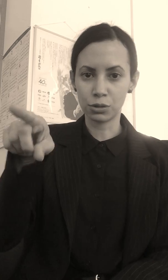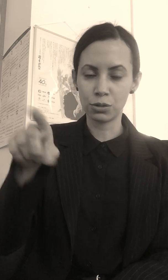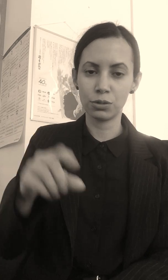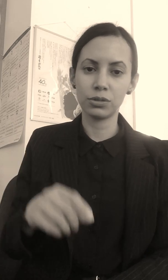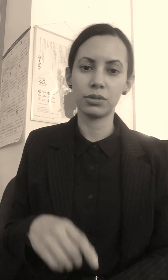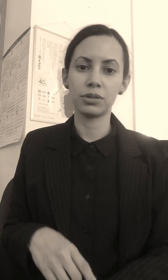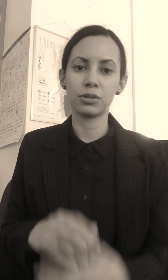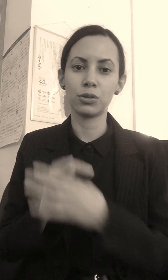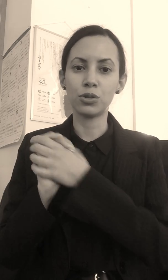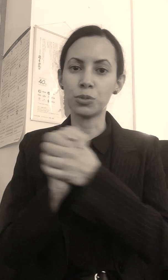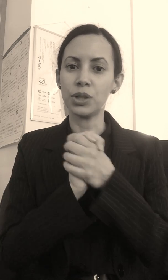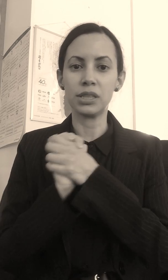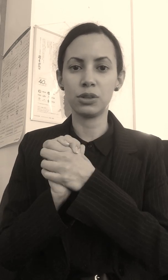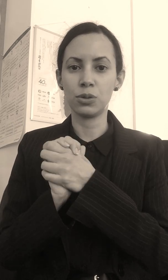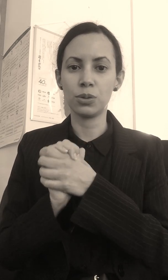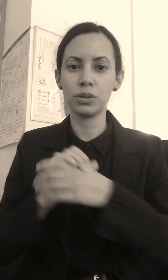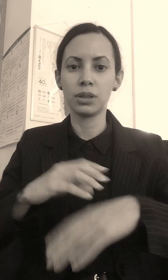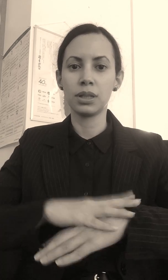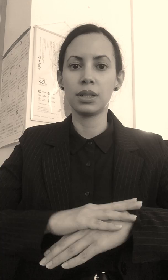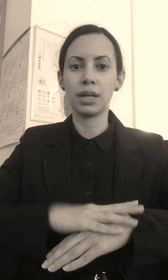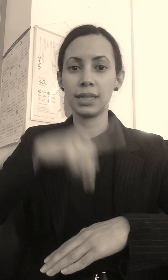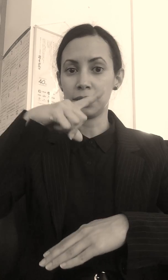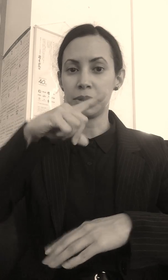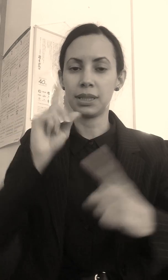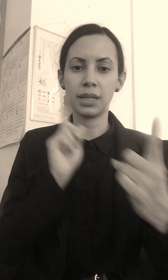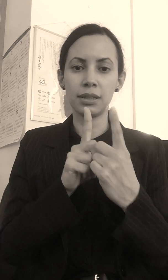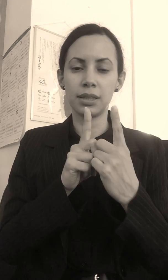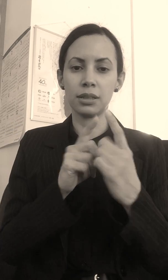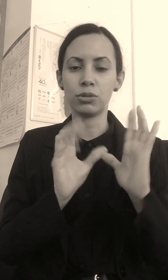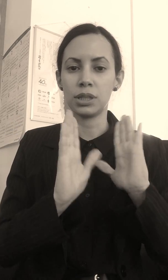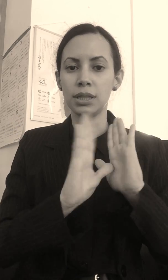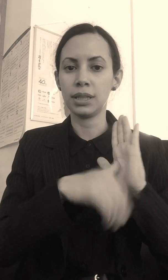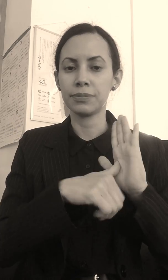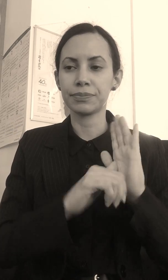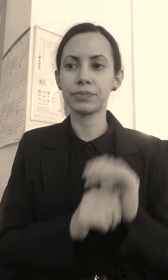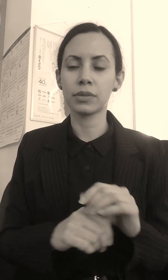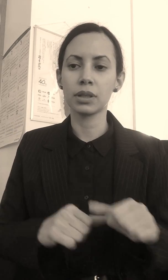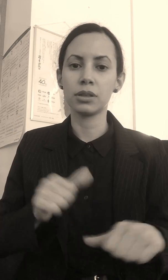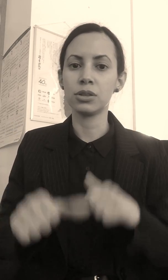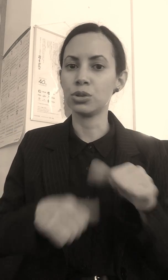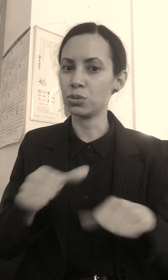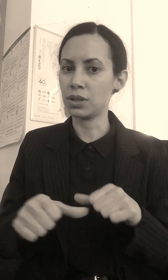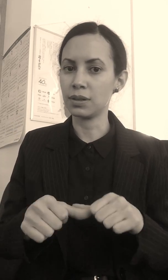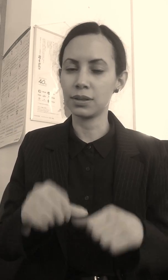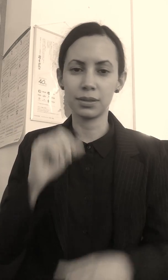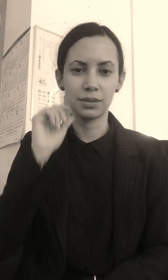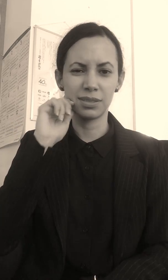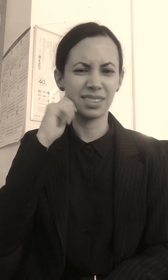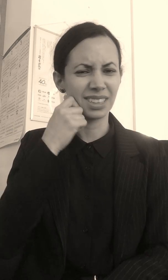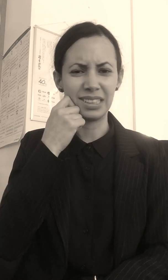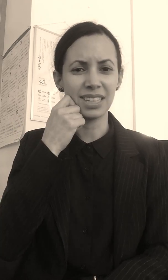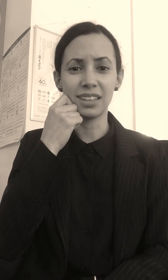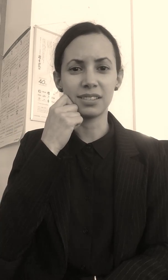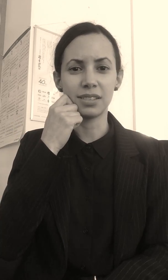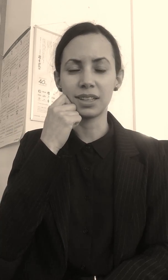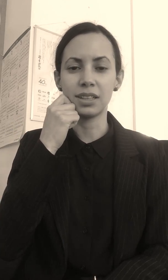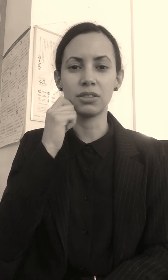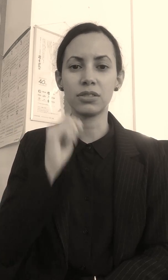その友達と初めて会った時に手話全然できなく